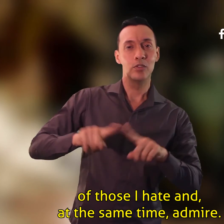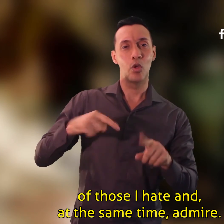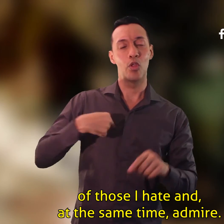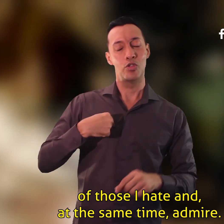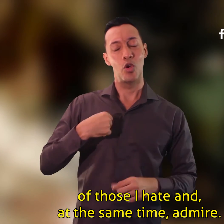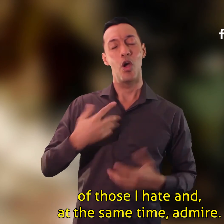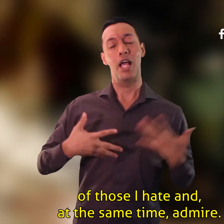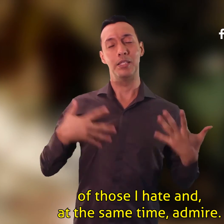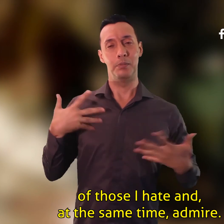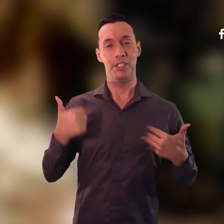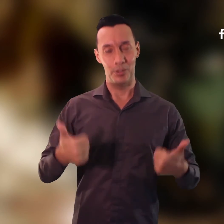vez admiro